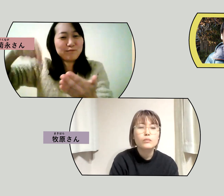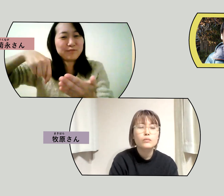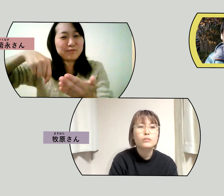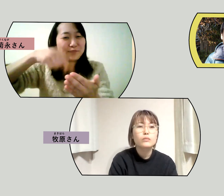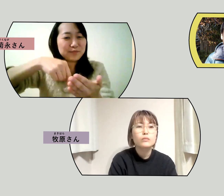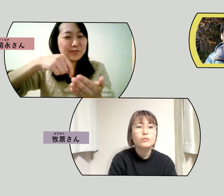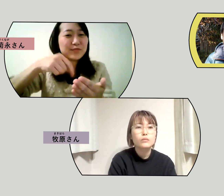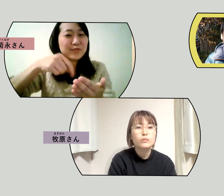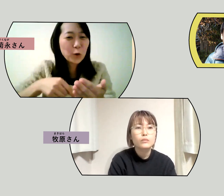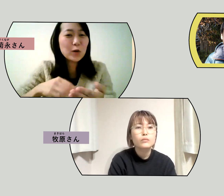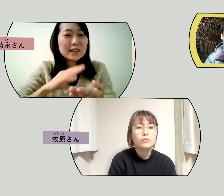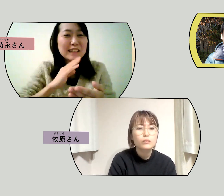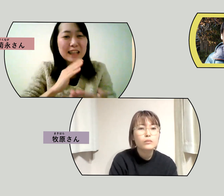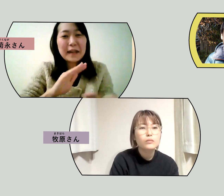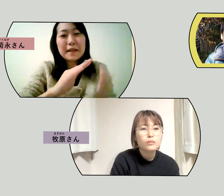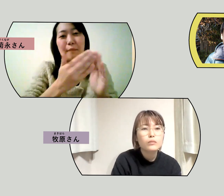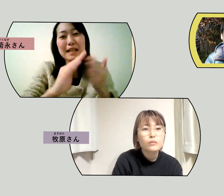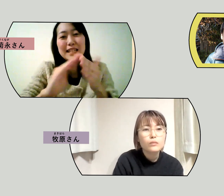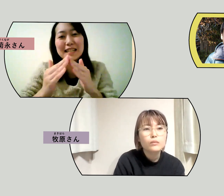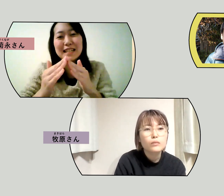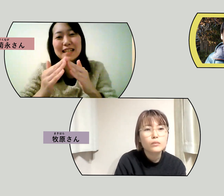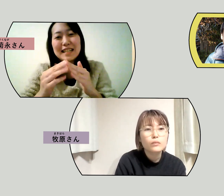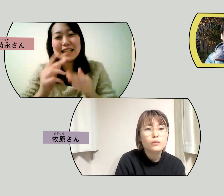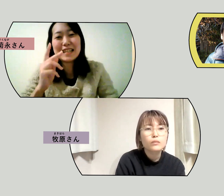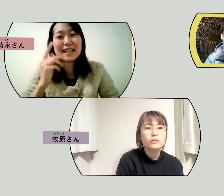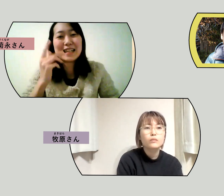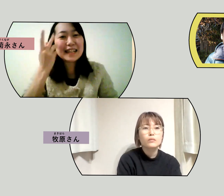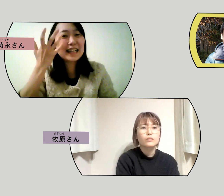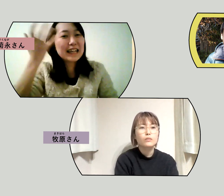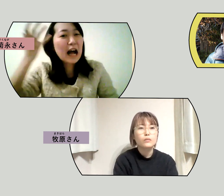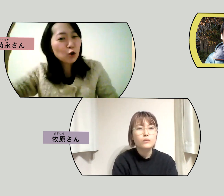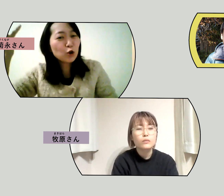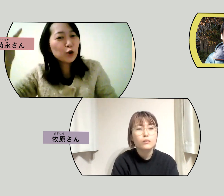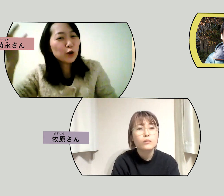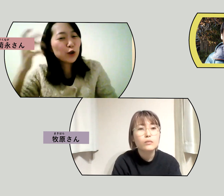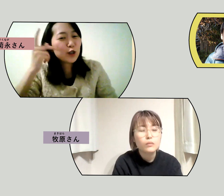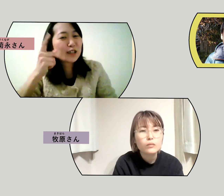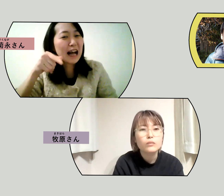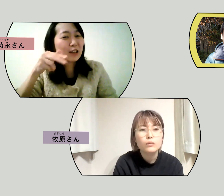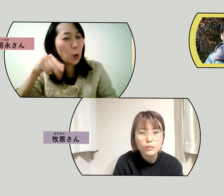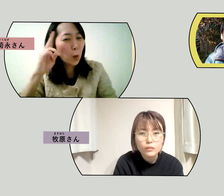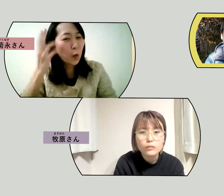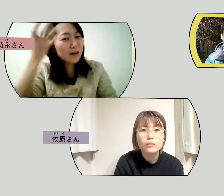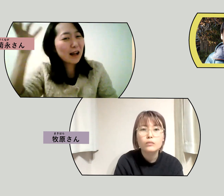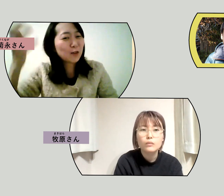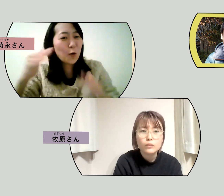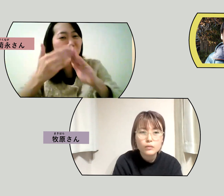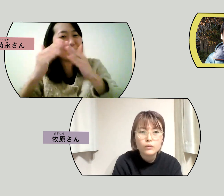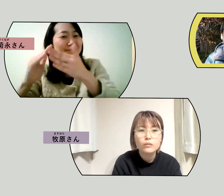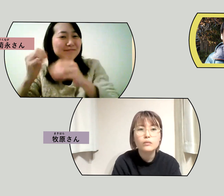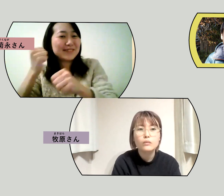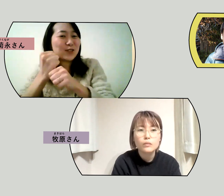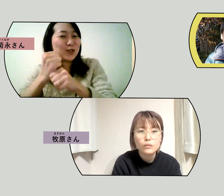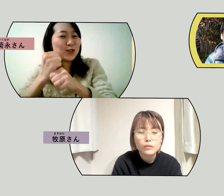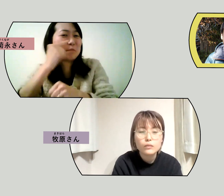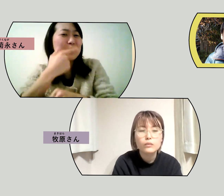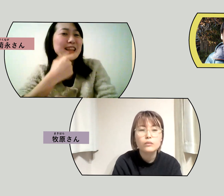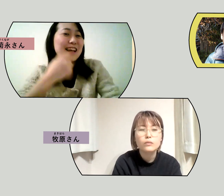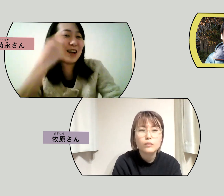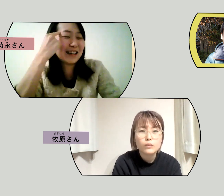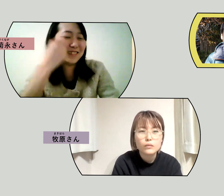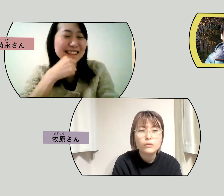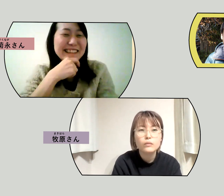思います実際に藤本さんが作られた小説をもに例えばま架空の街ができて